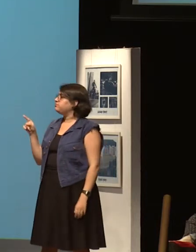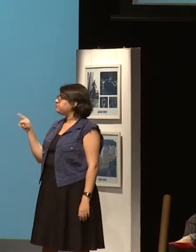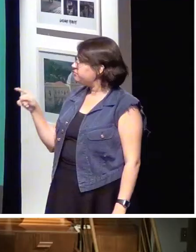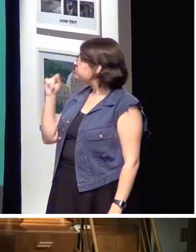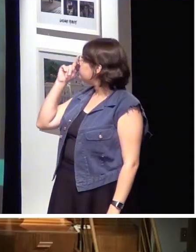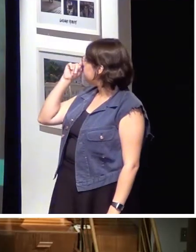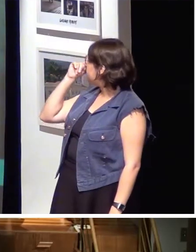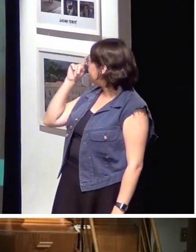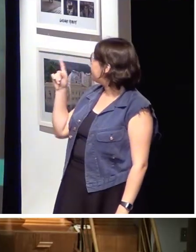Revolução Francesa.